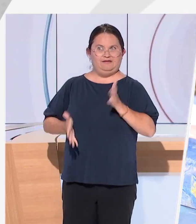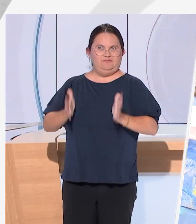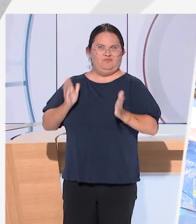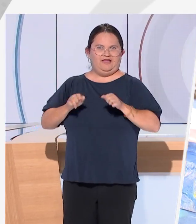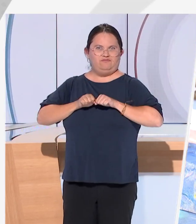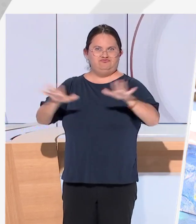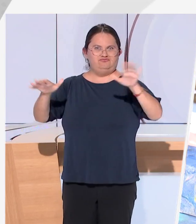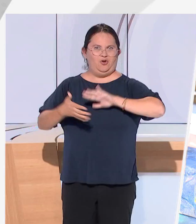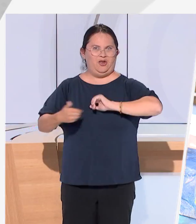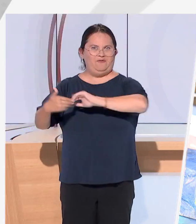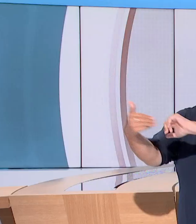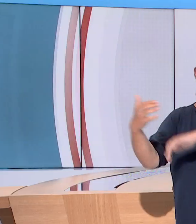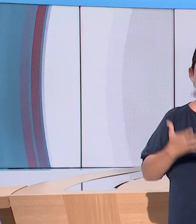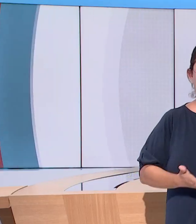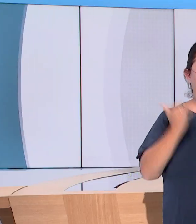vocations.